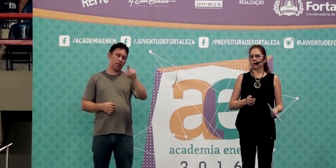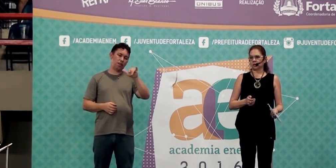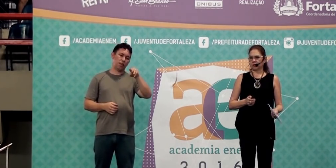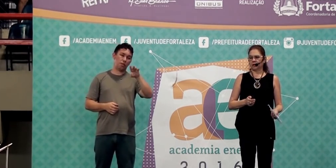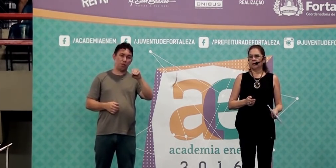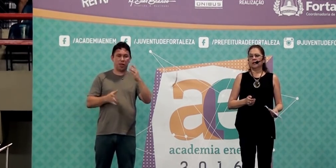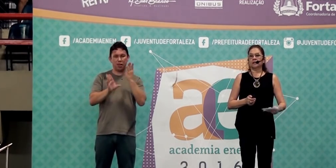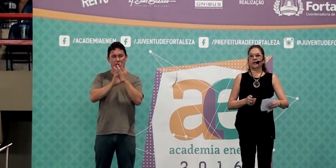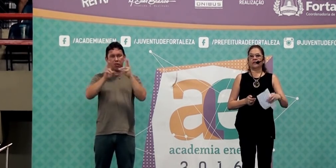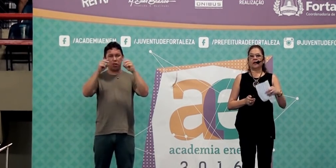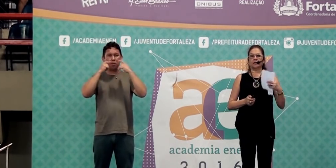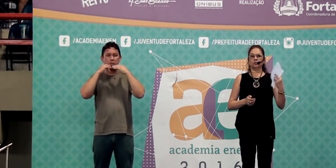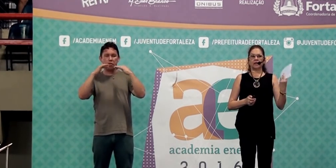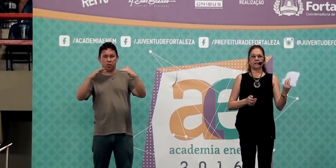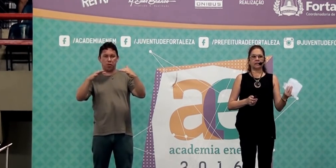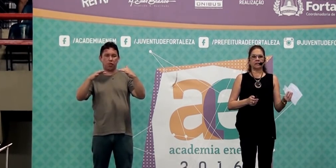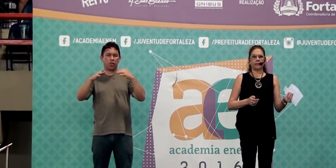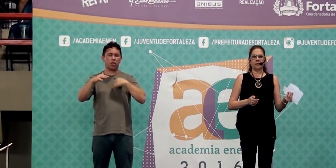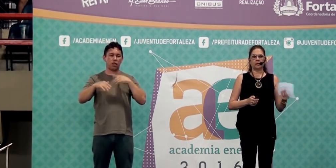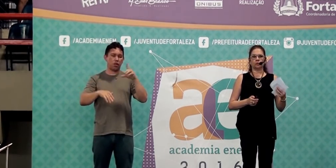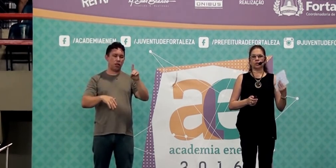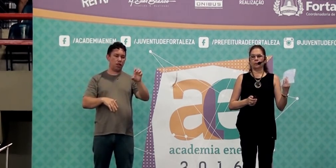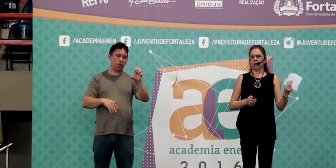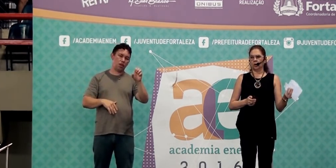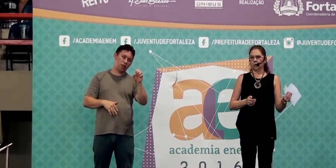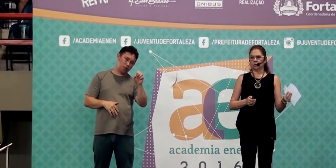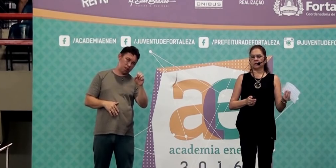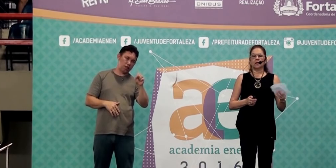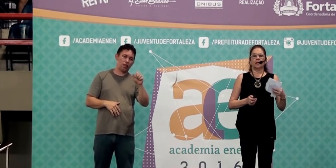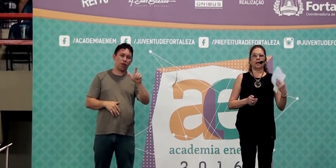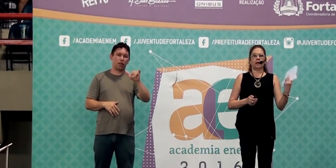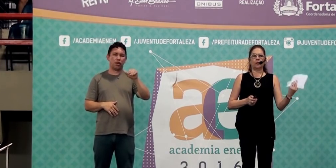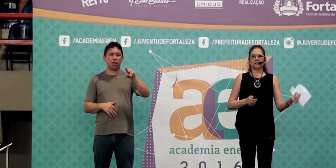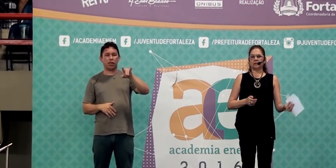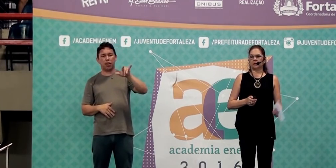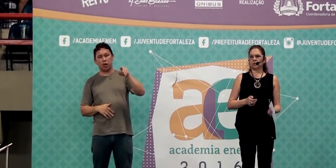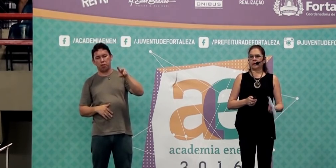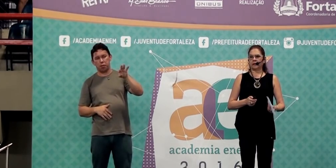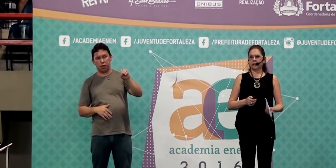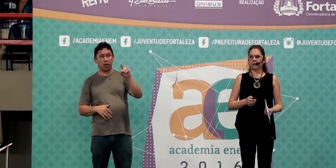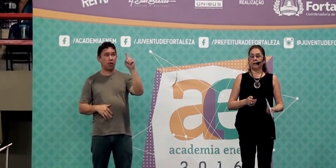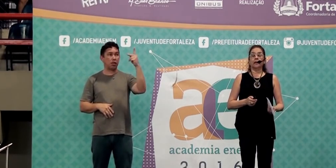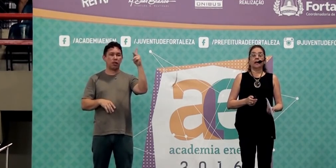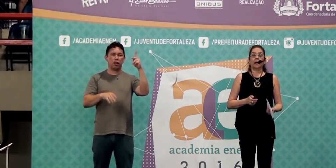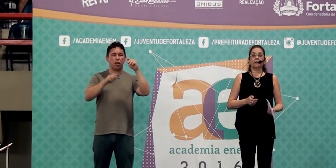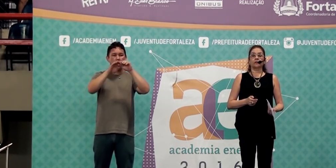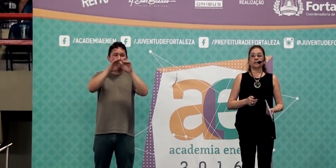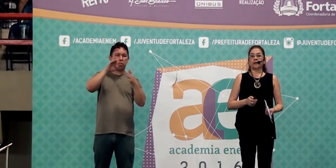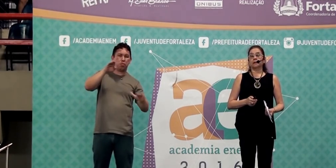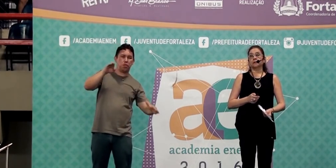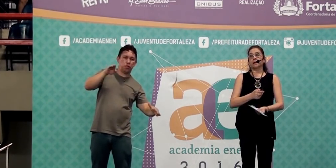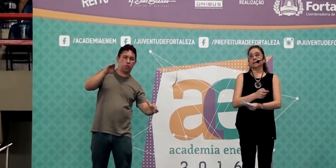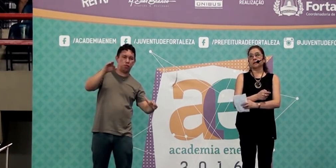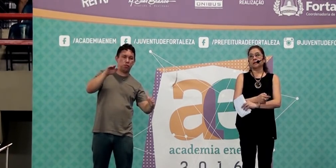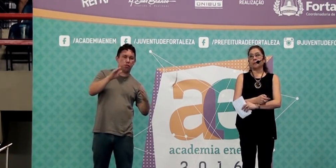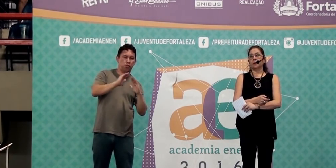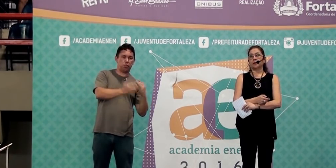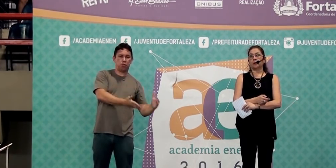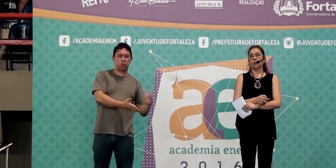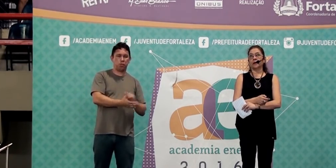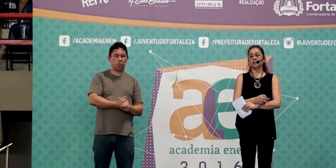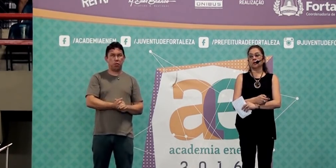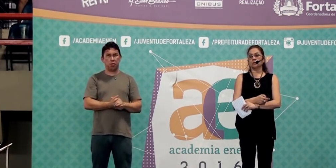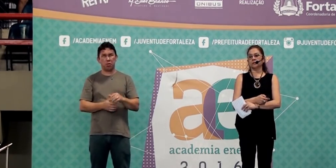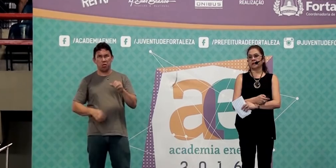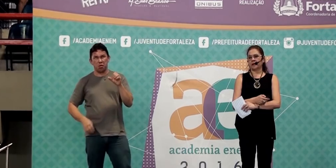natureza ecológica. Você vai falar do deslizamento de morros, lá o acidente de Mariana. Aí você,